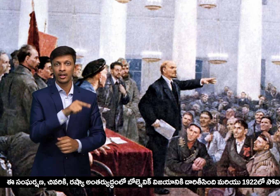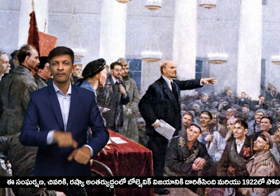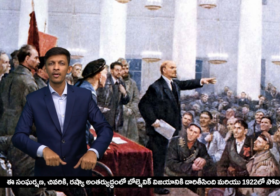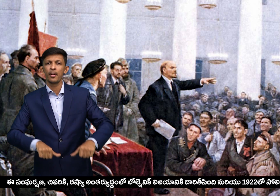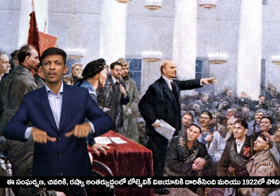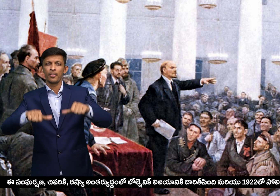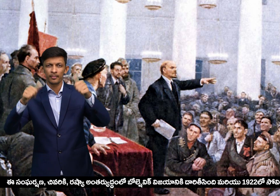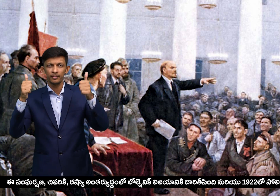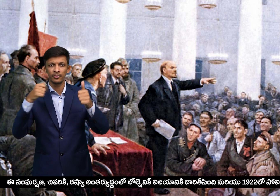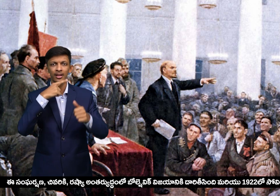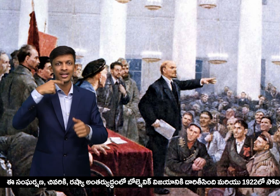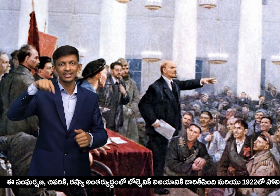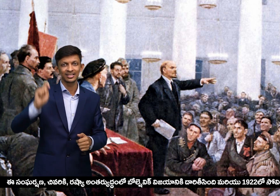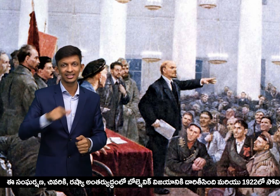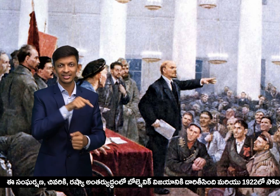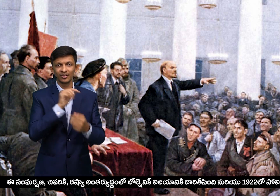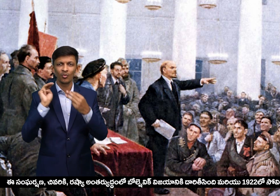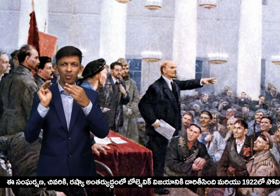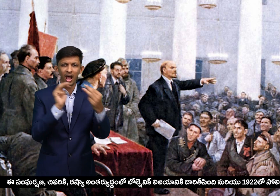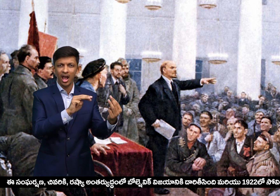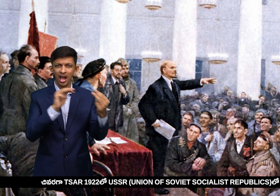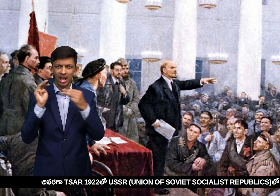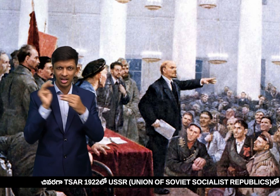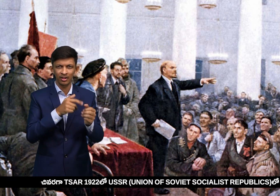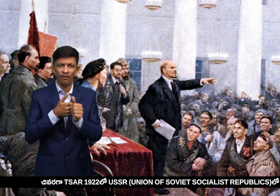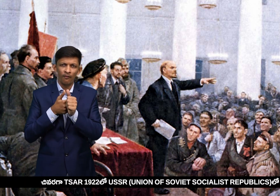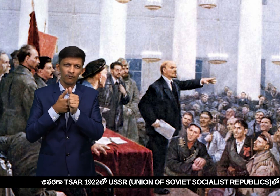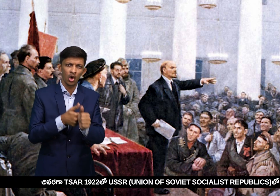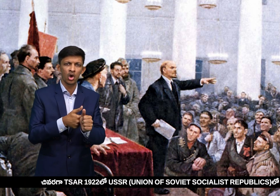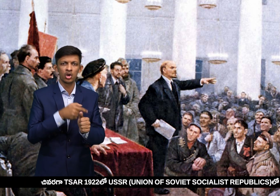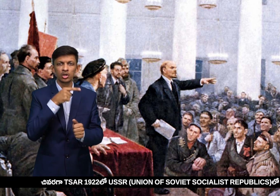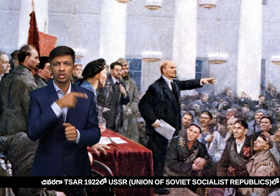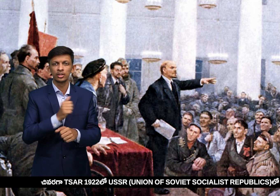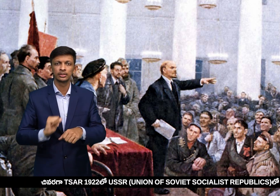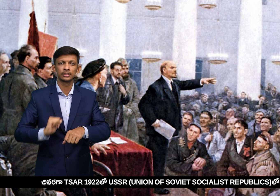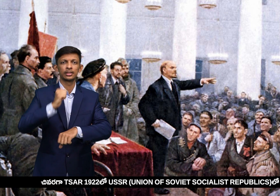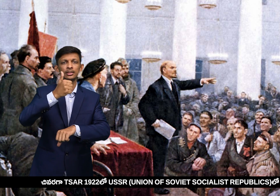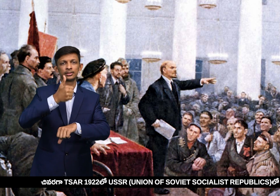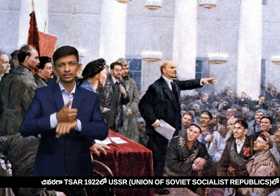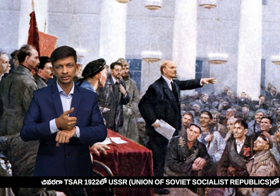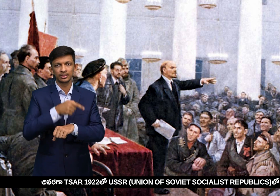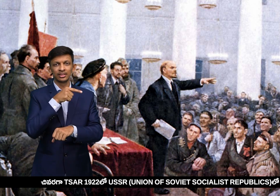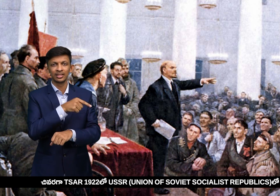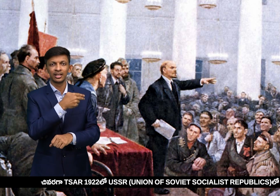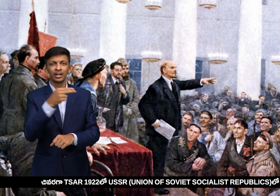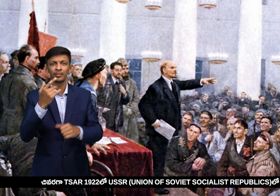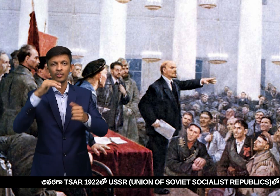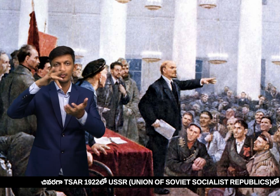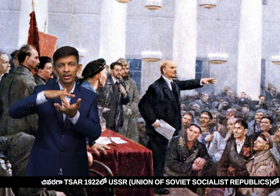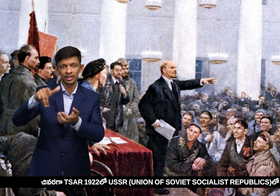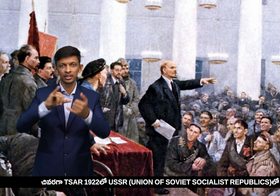1922లో సోవియట్ యూనియన్ స్థాపనకు దారితీసింది. చివరగా టీఎస్ఏఆర్